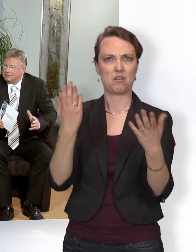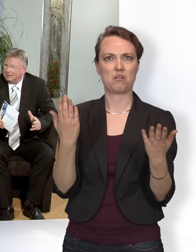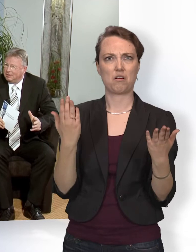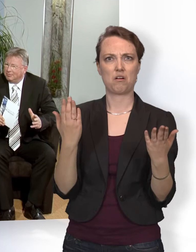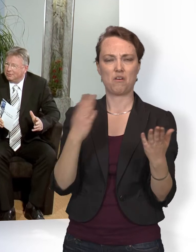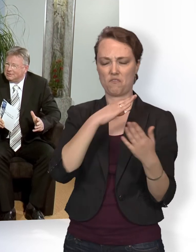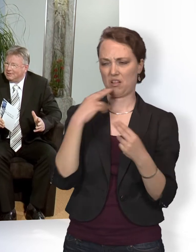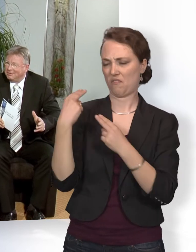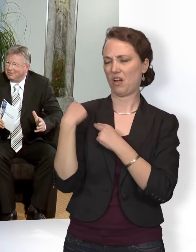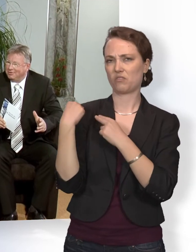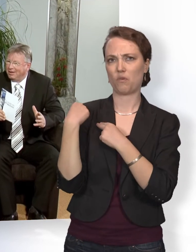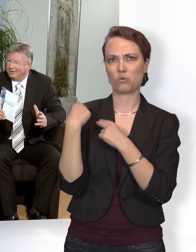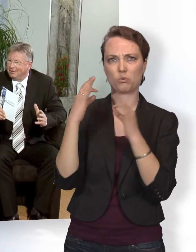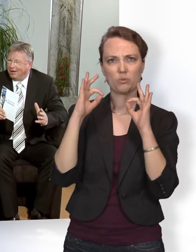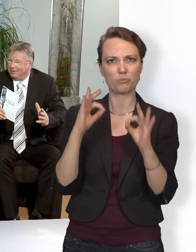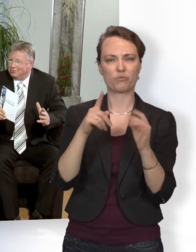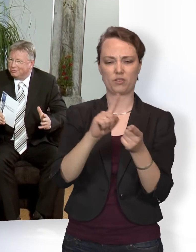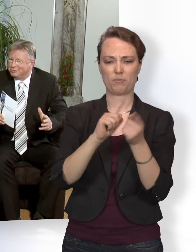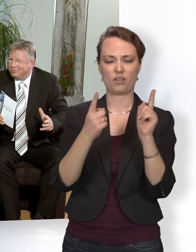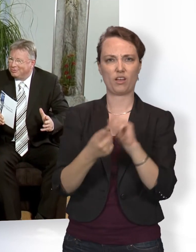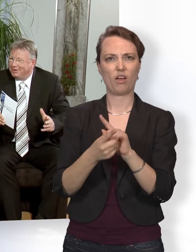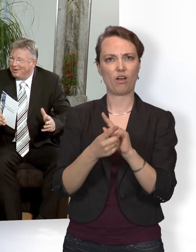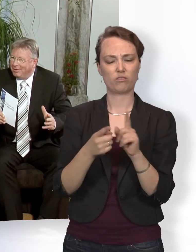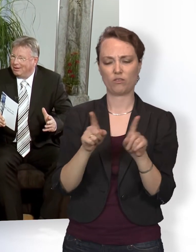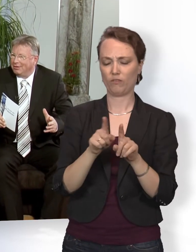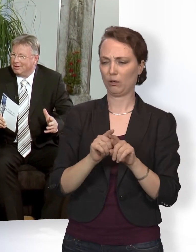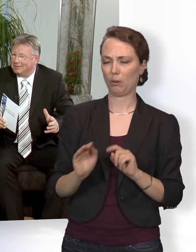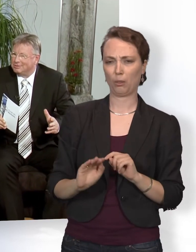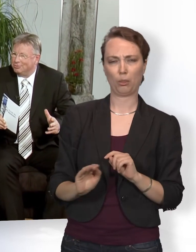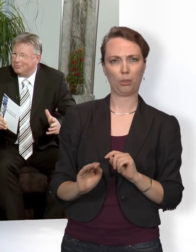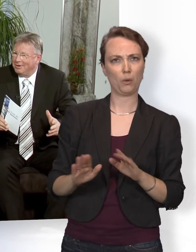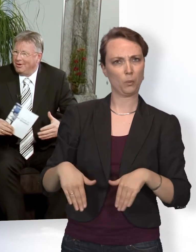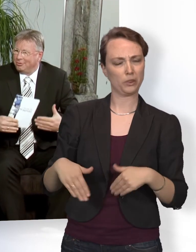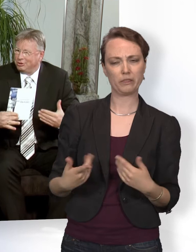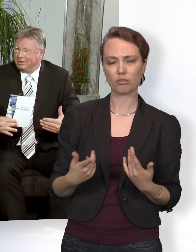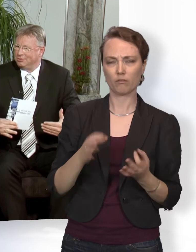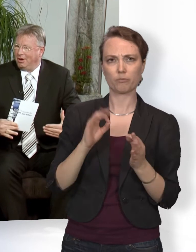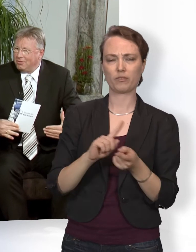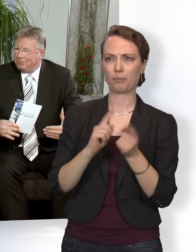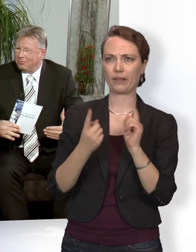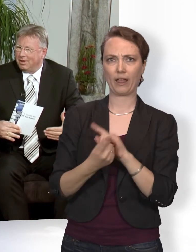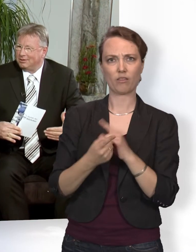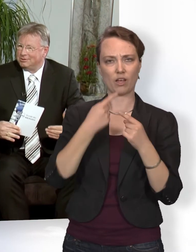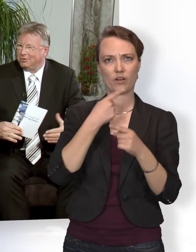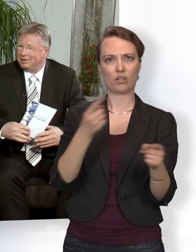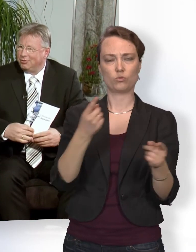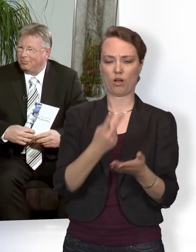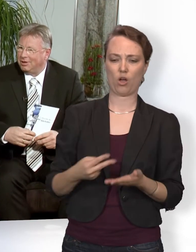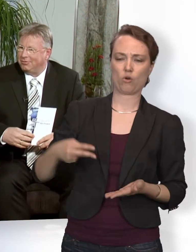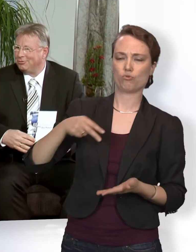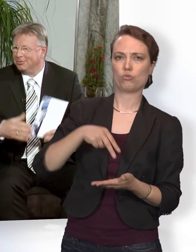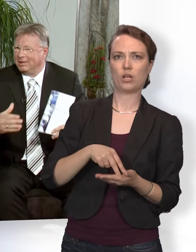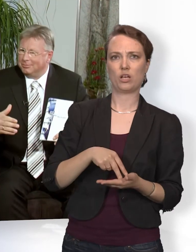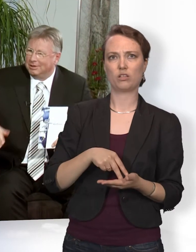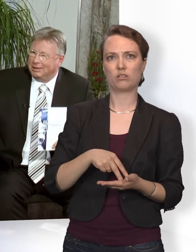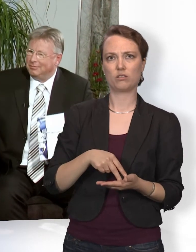bekehren sich plötzlich wie ein kleiner Schoßhund bei einer Evangelisation, stehen sogar auf, machen das deutlich, kommen nach